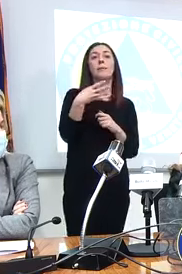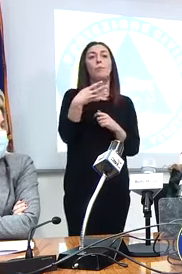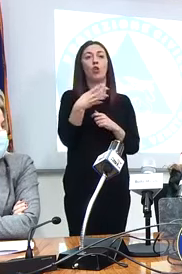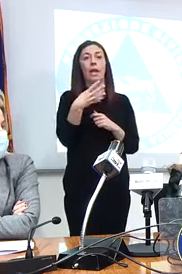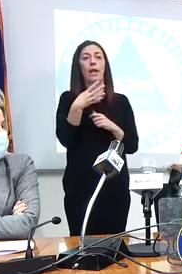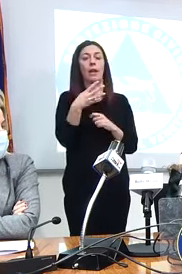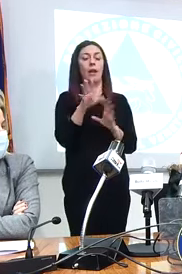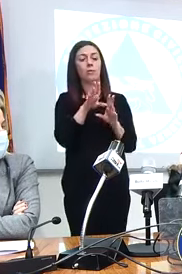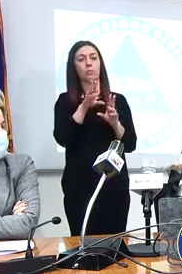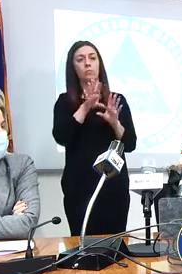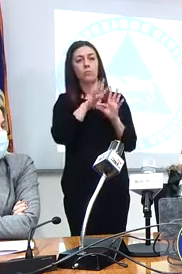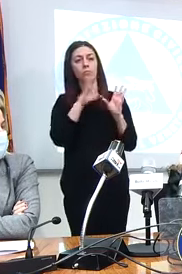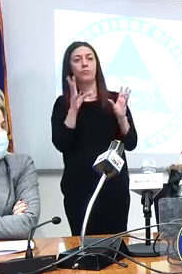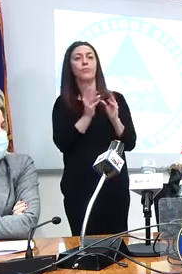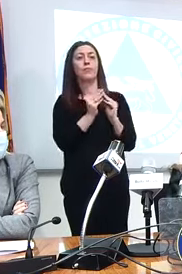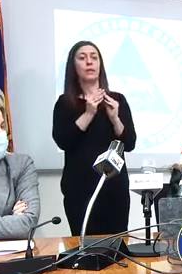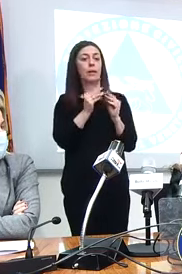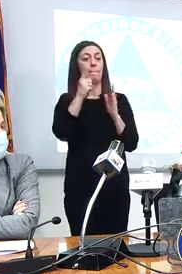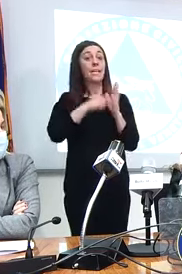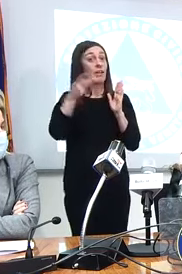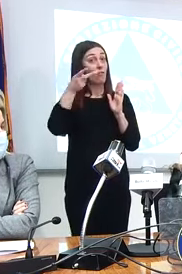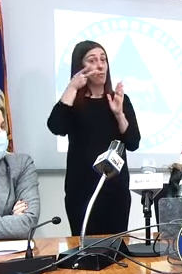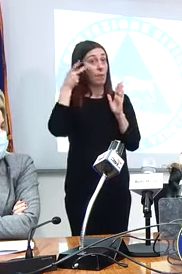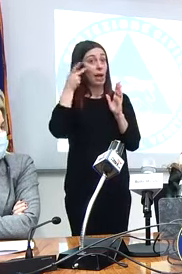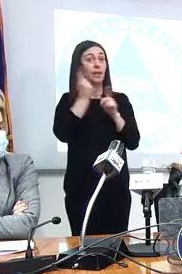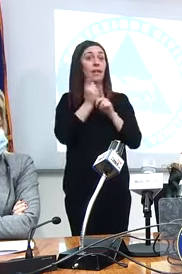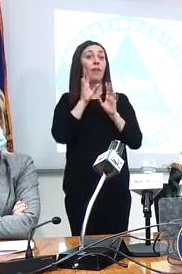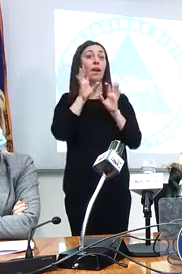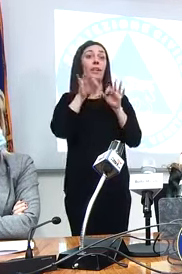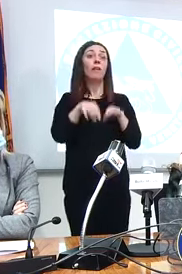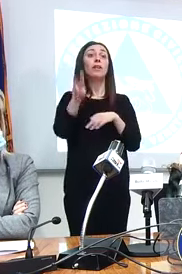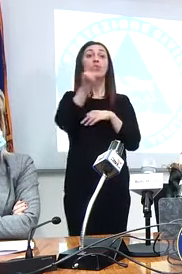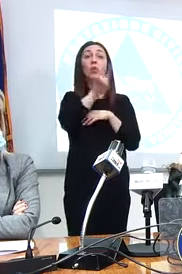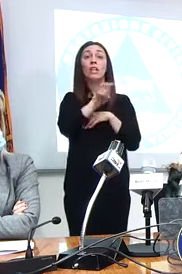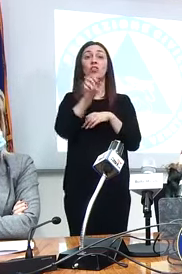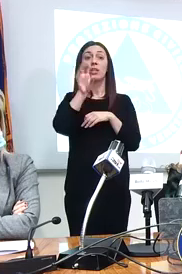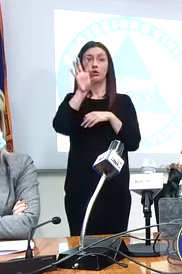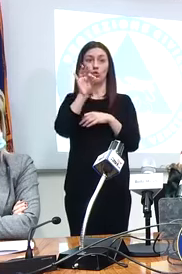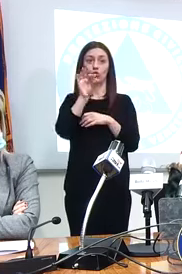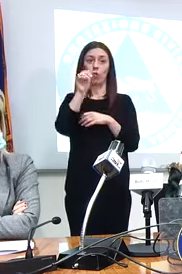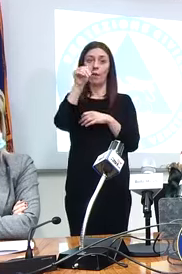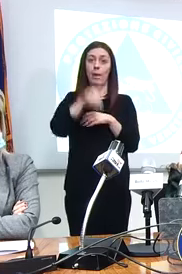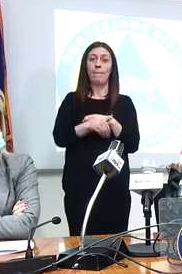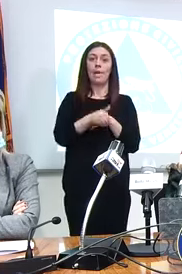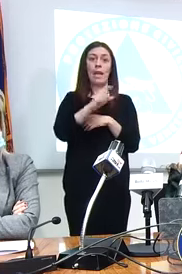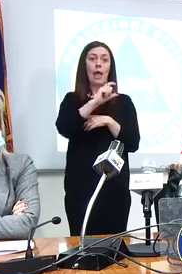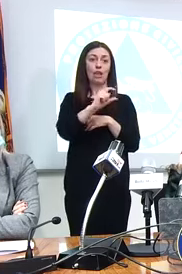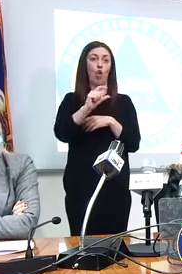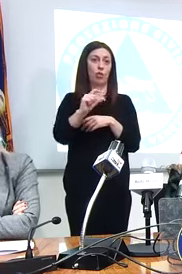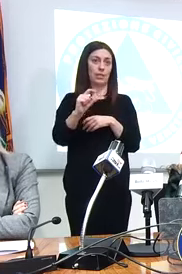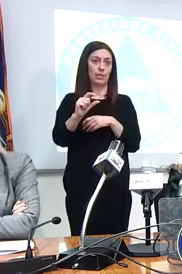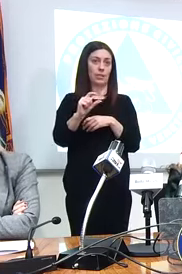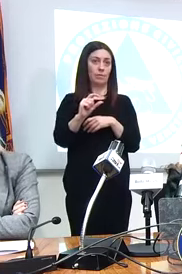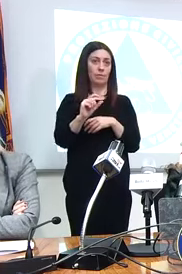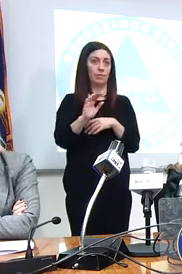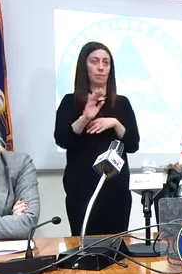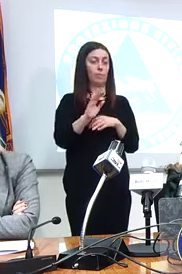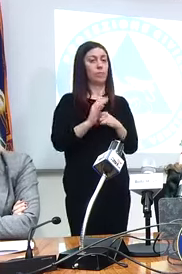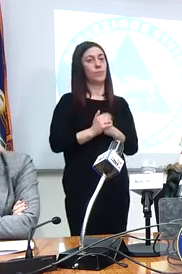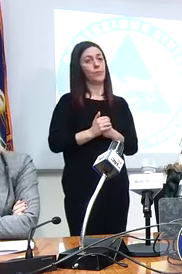di febbraio è prevista la consegna di 250.000 dosi. Quindi chiude